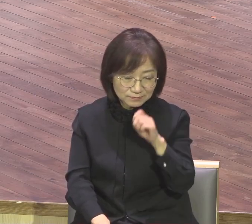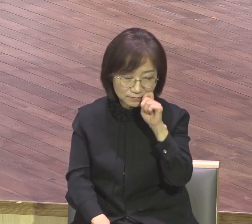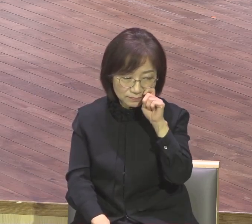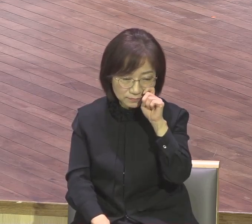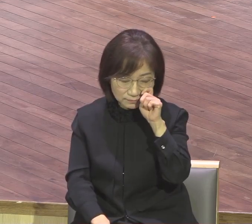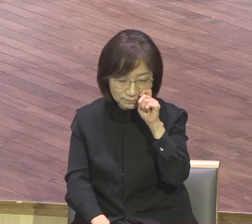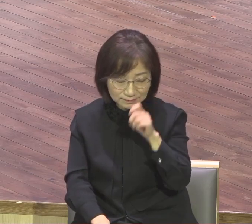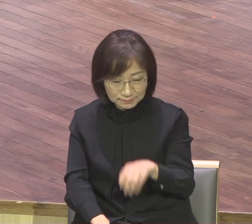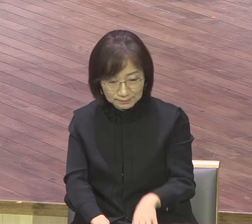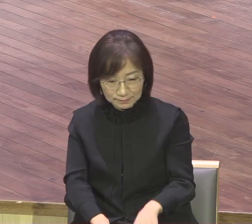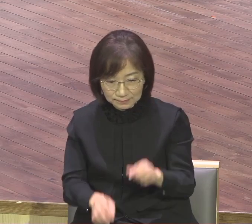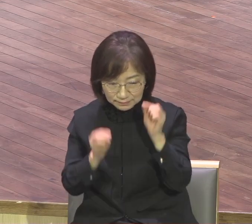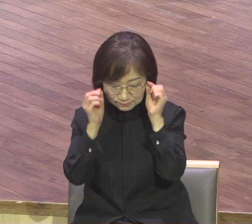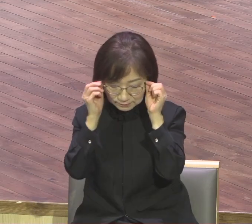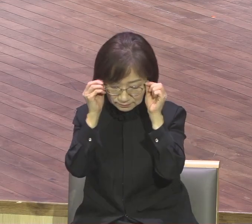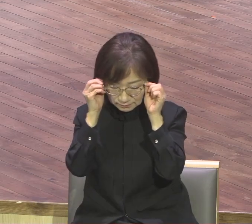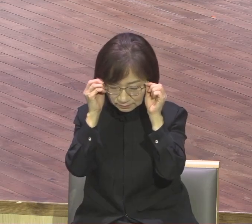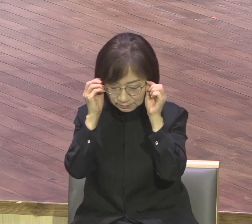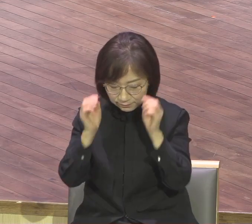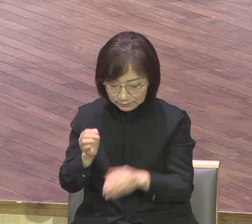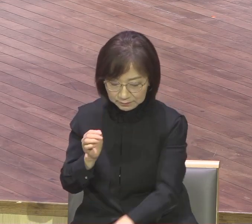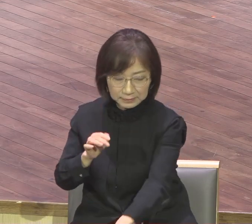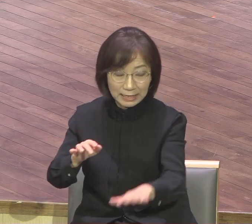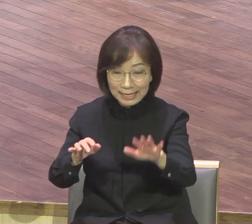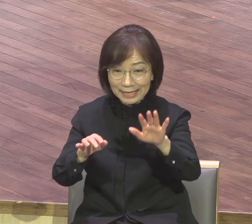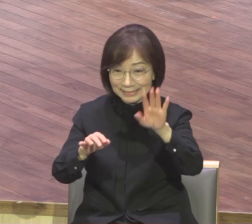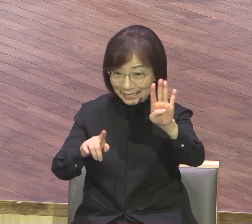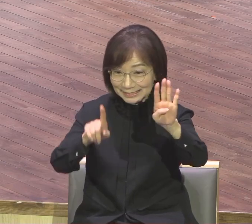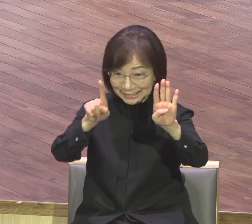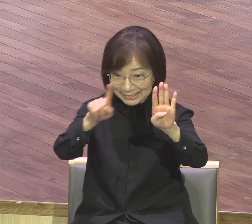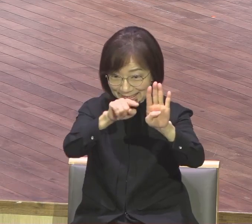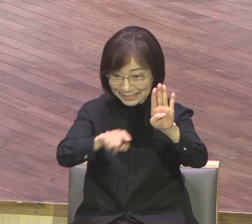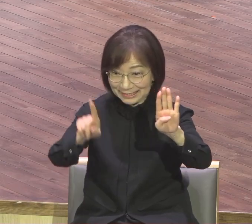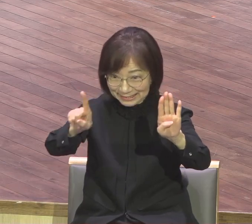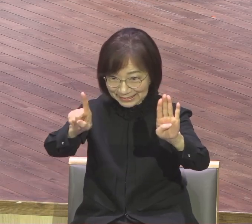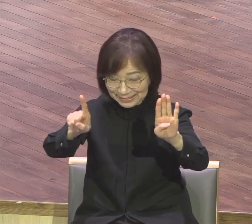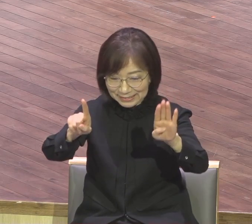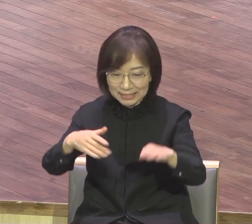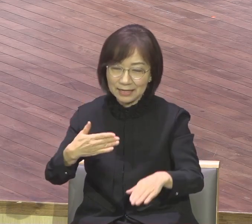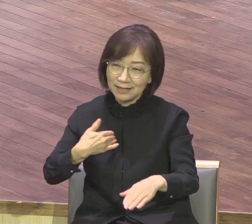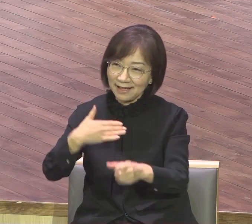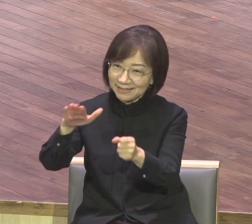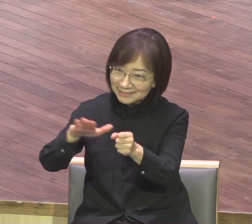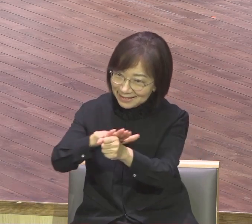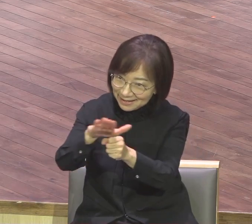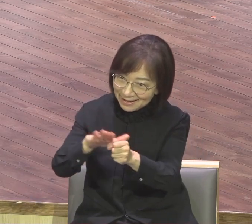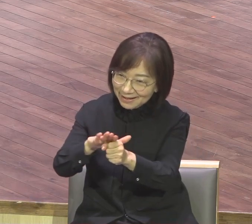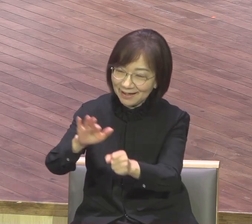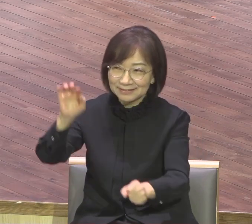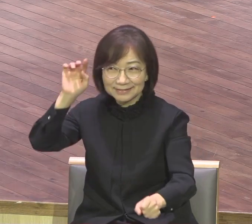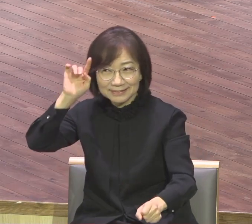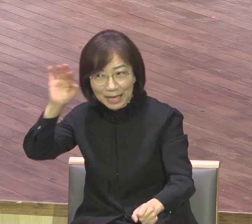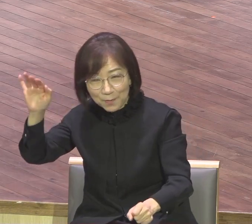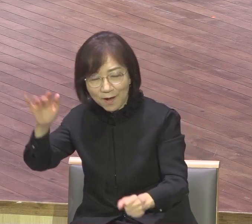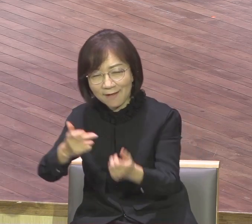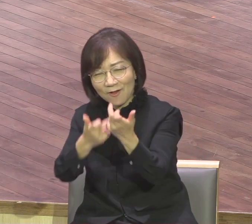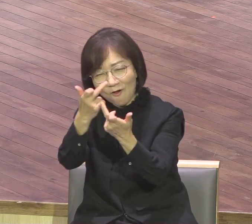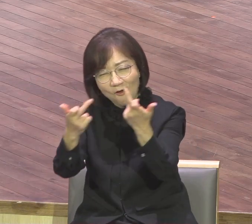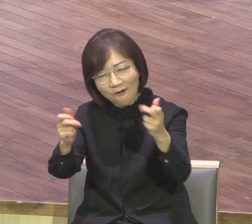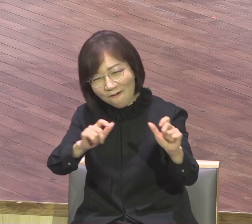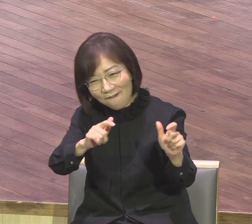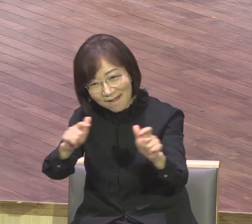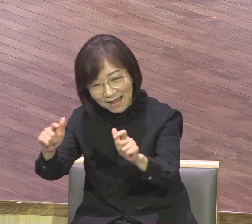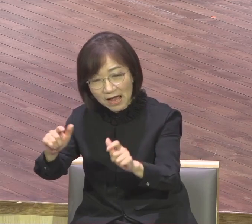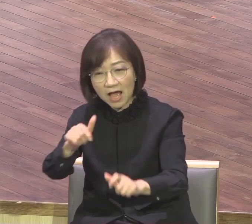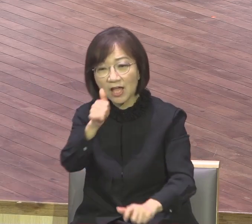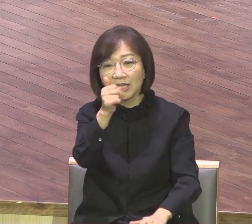빌립보 성도들 향해서 나의 사랑하고 사모하는 형제들 그랬어요. Y está diciendo, empezando en